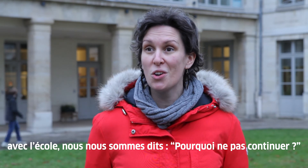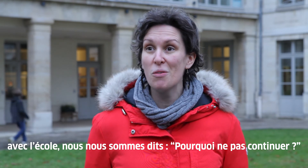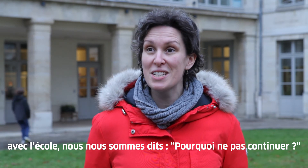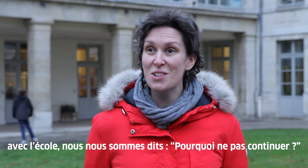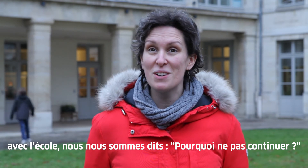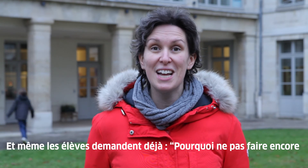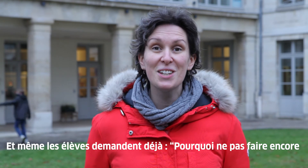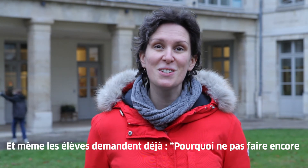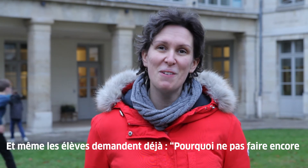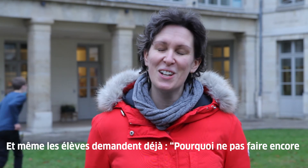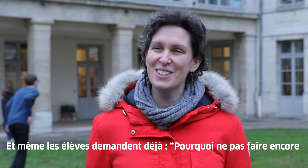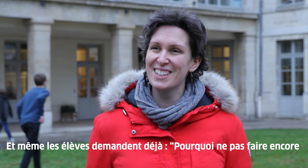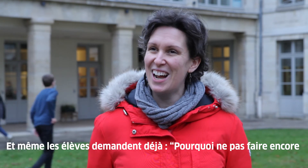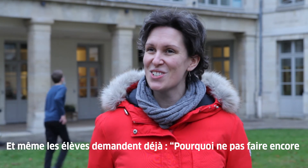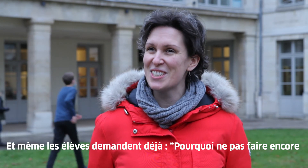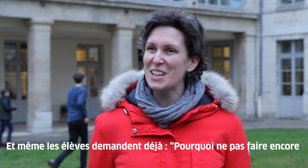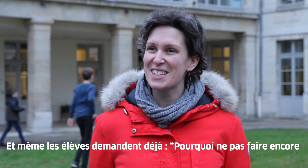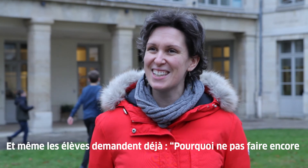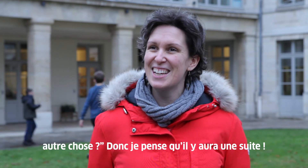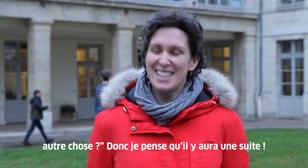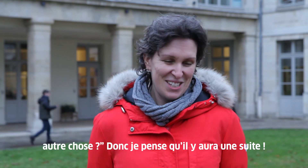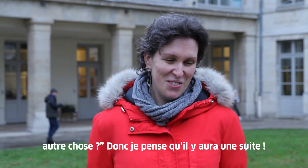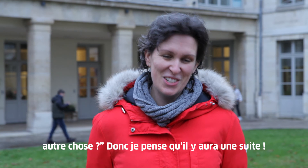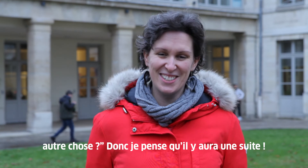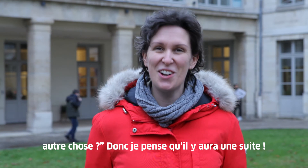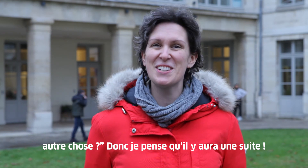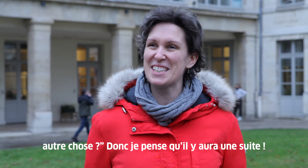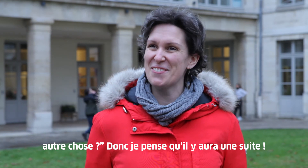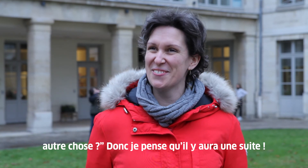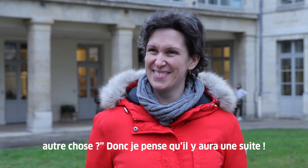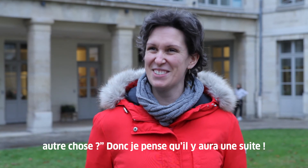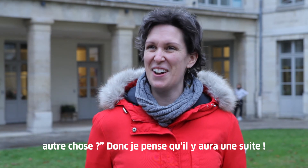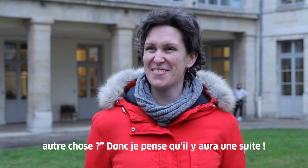können wir nicht noch was anderes machen? Also denke ich, das wird noch was geben. Super.